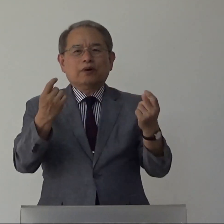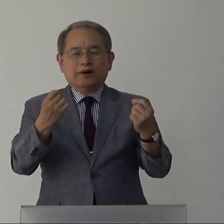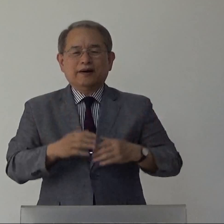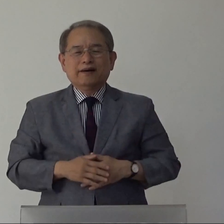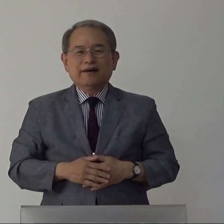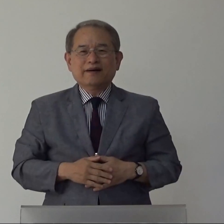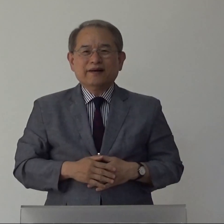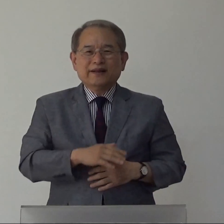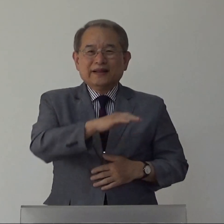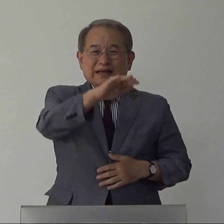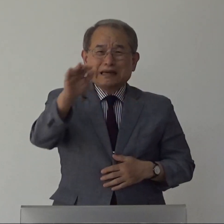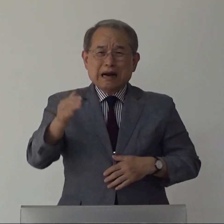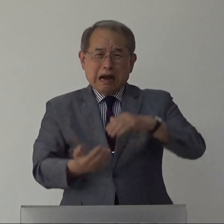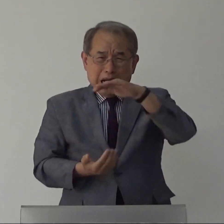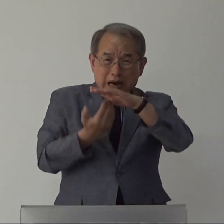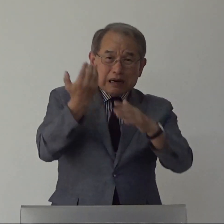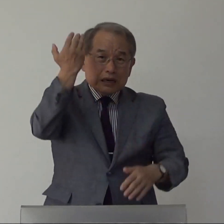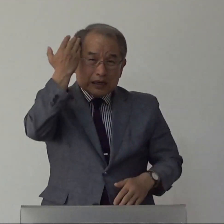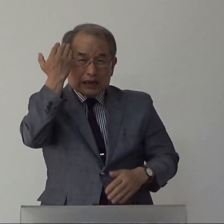어떻게 이런 말씀을 하셨을까요?